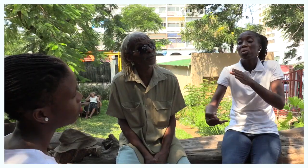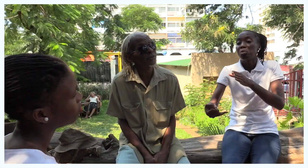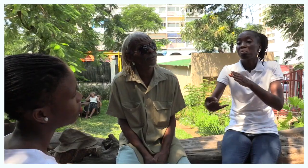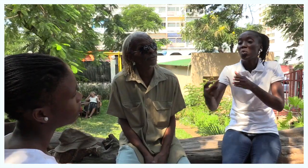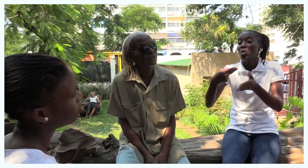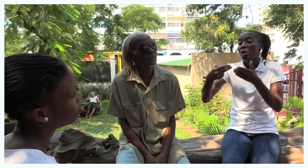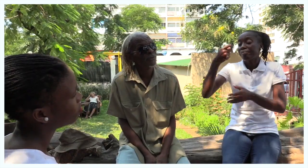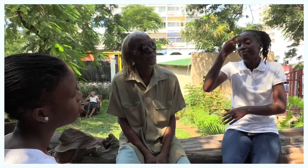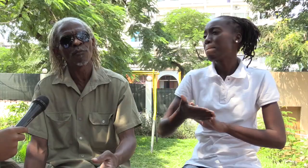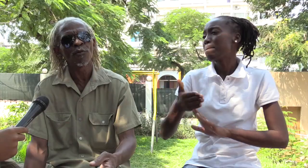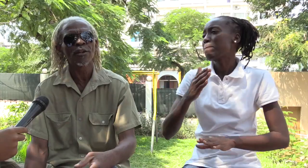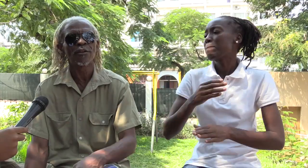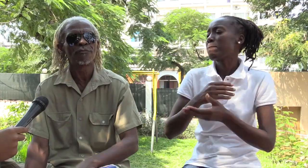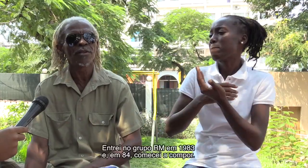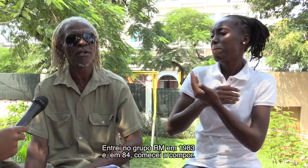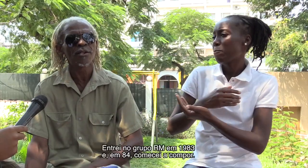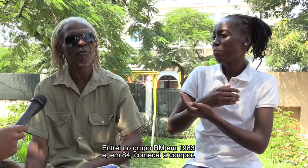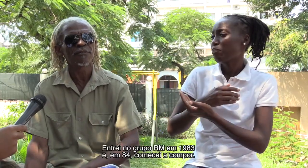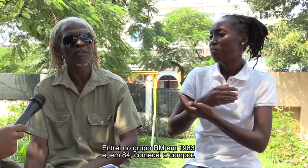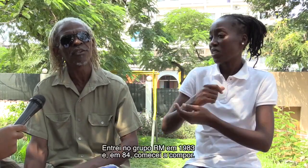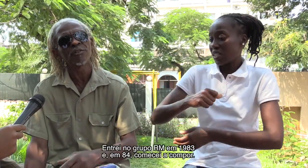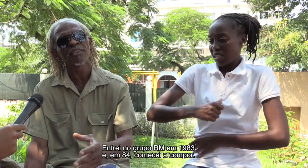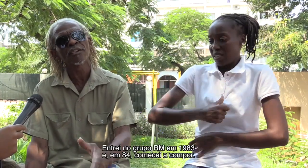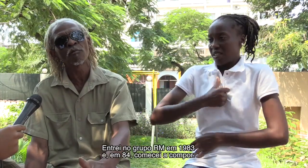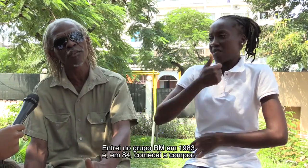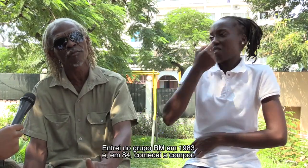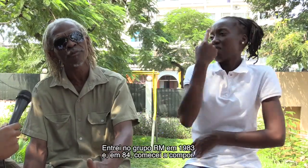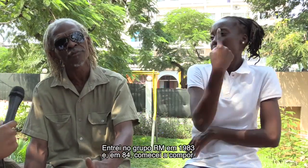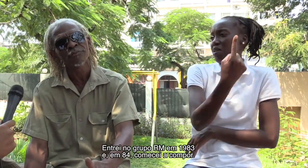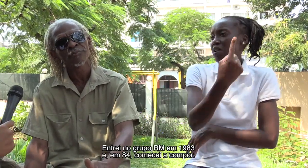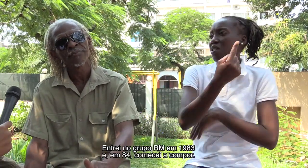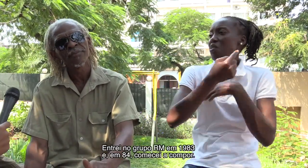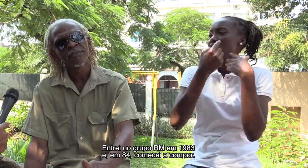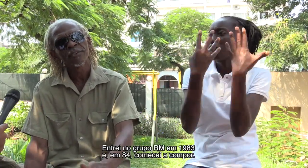1984. Compor em 1984.